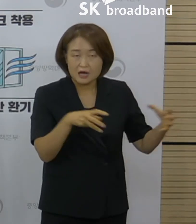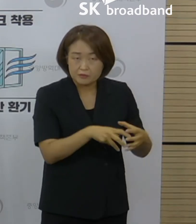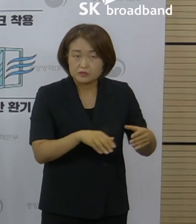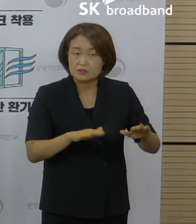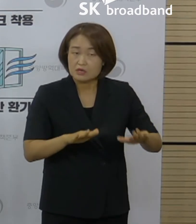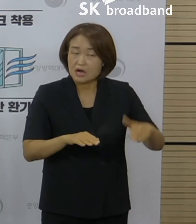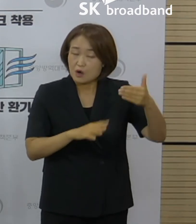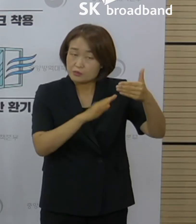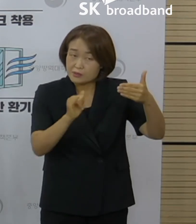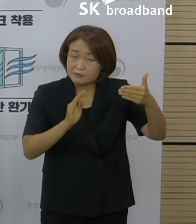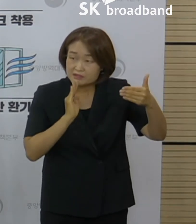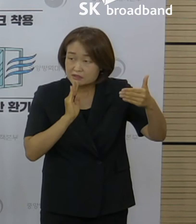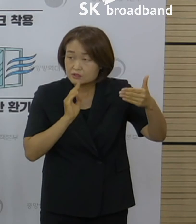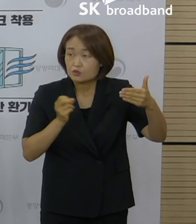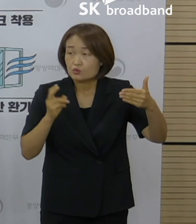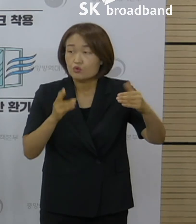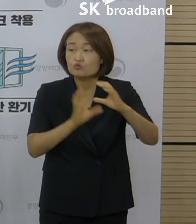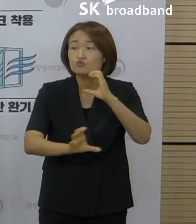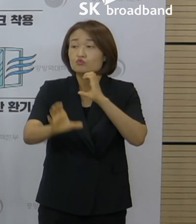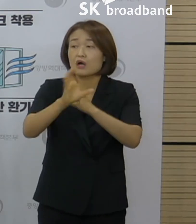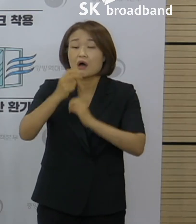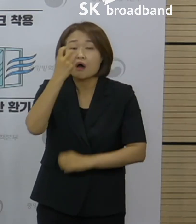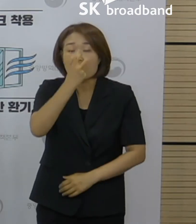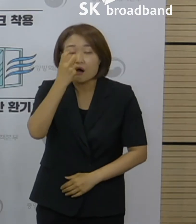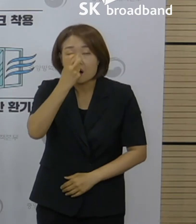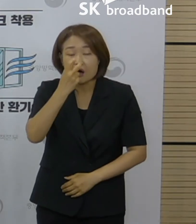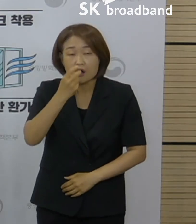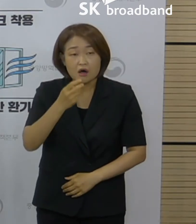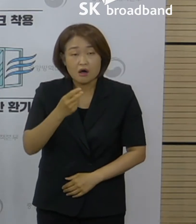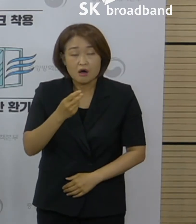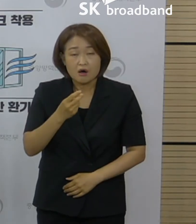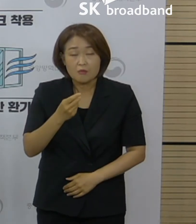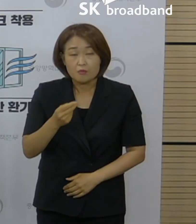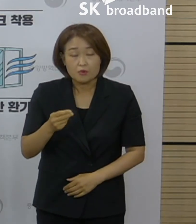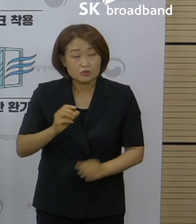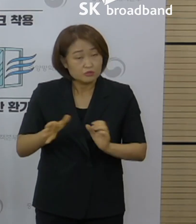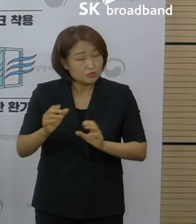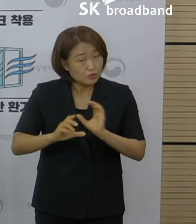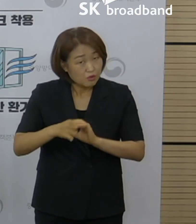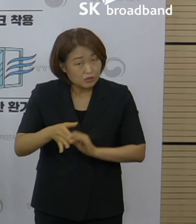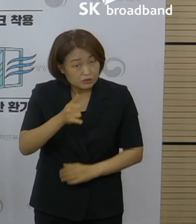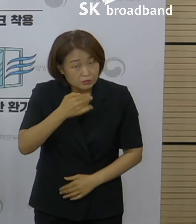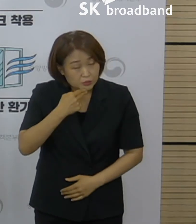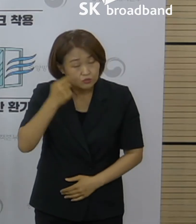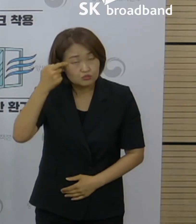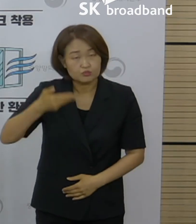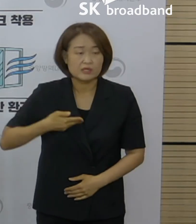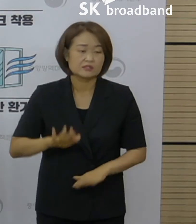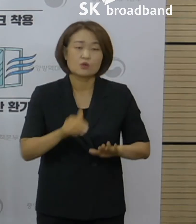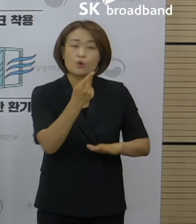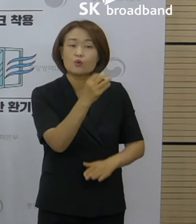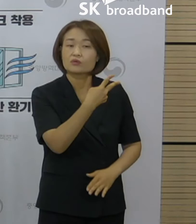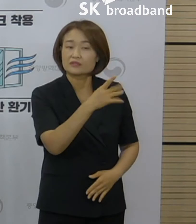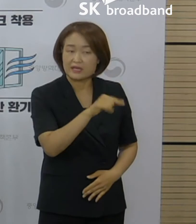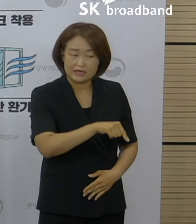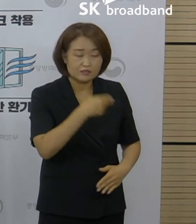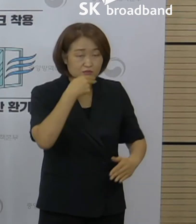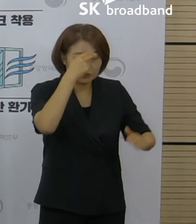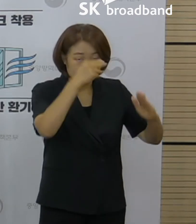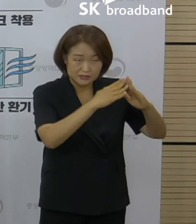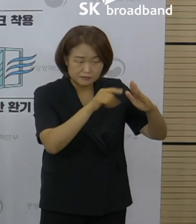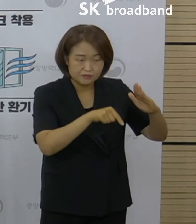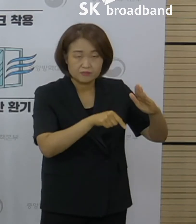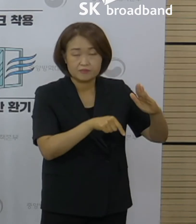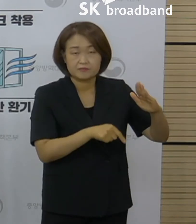검체를 확인해서 몇 명이 나왔는지 궁금하다는 질문입니다. 예, 현재까지는 홍대